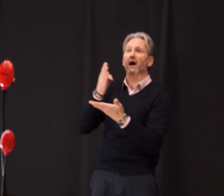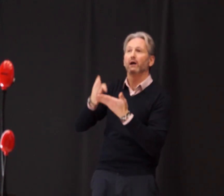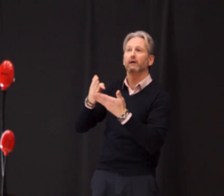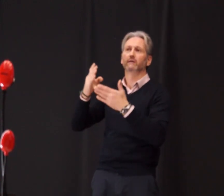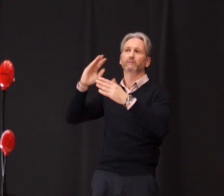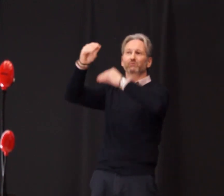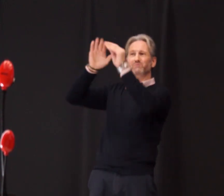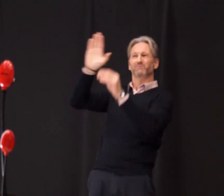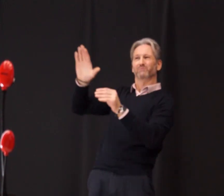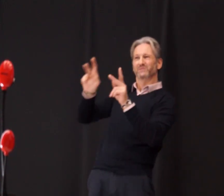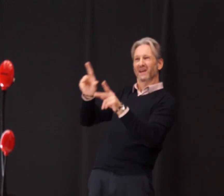en France,